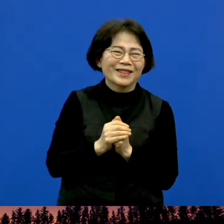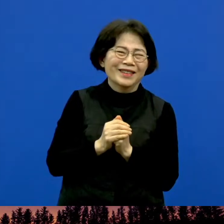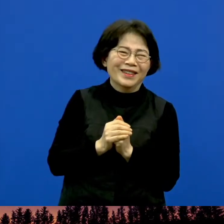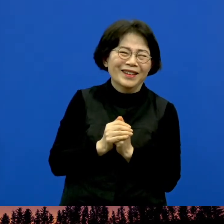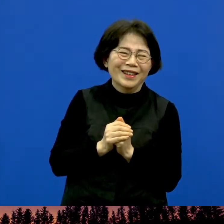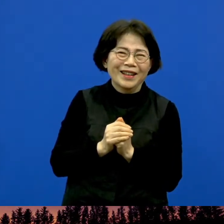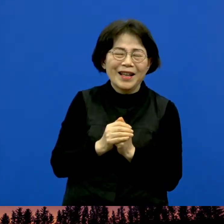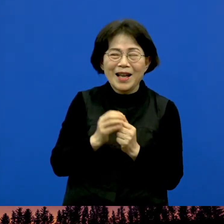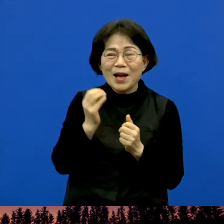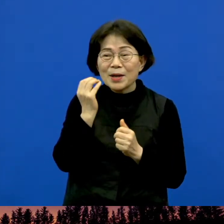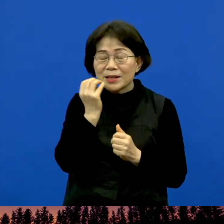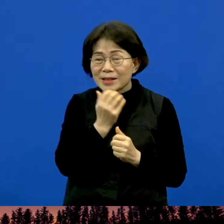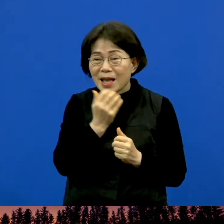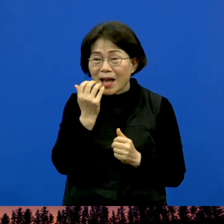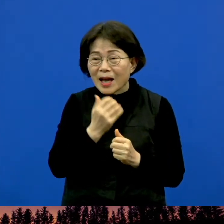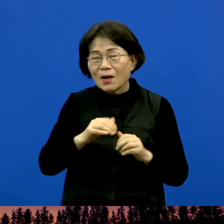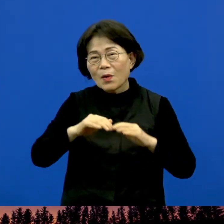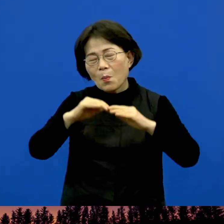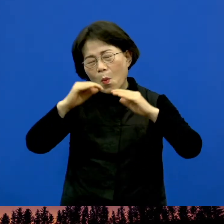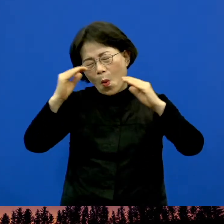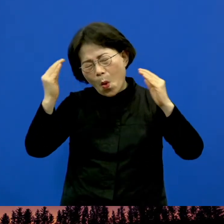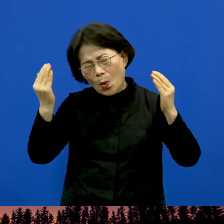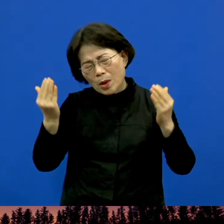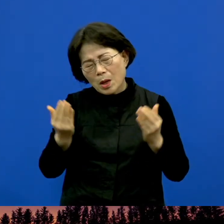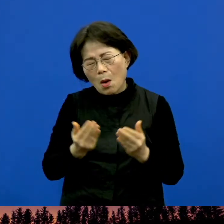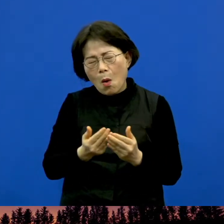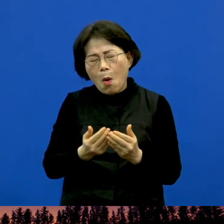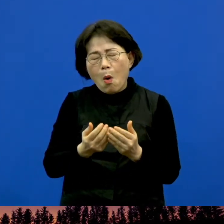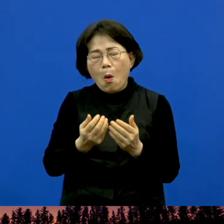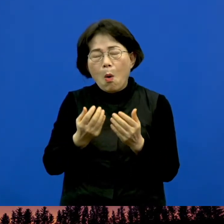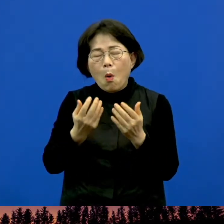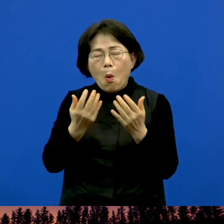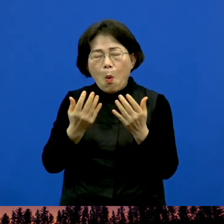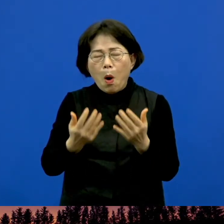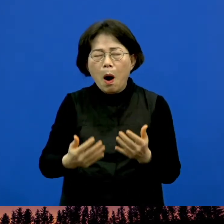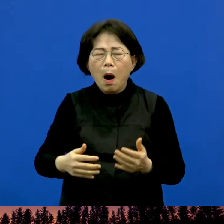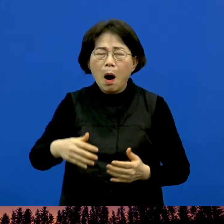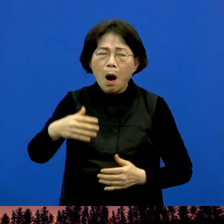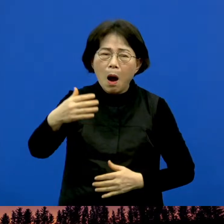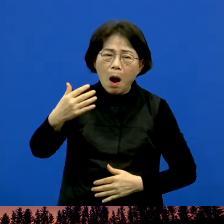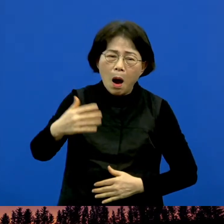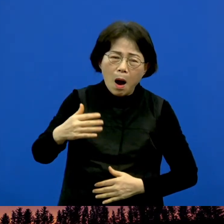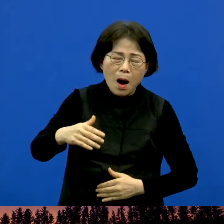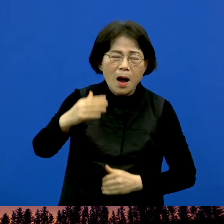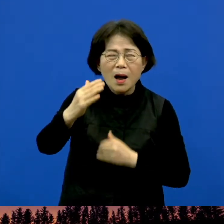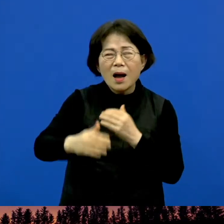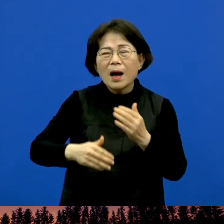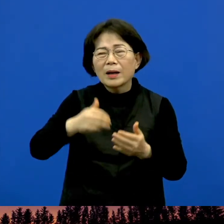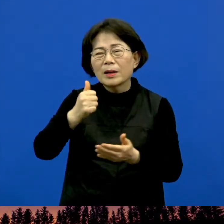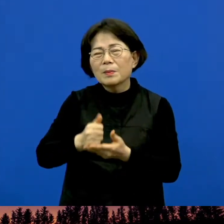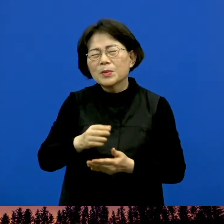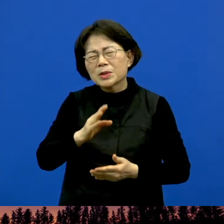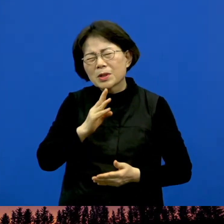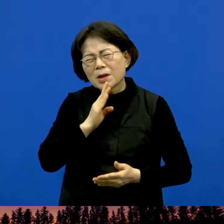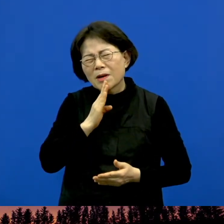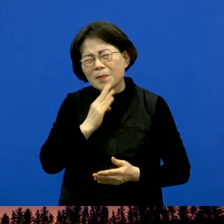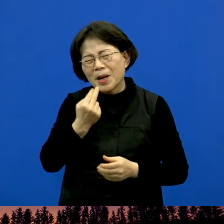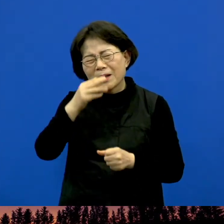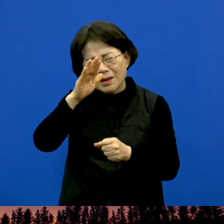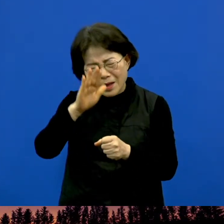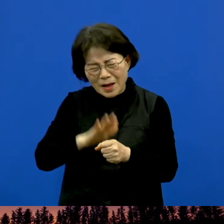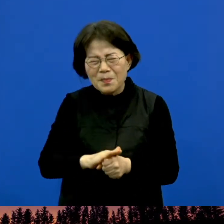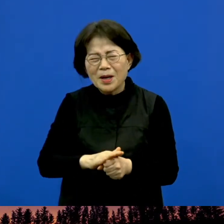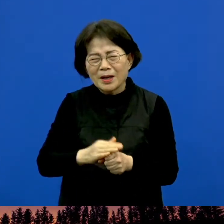근데 색깔과 그 모든 것들이 와 참 저는 감탄이 돼요. 하나님 진짜 기가 막히신 분이시다.